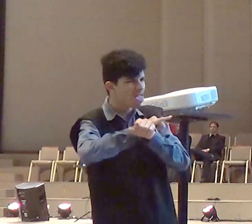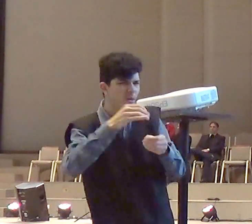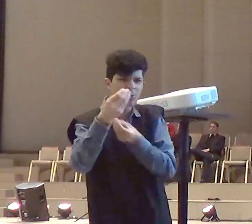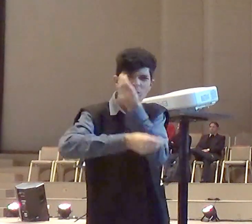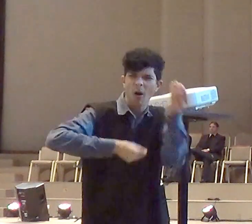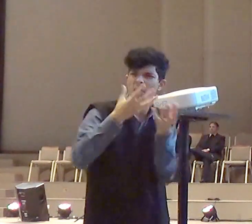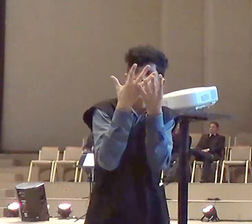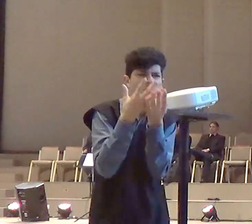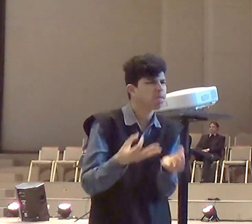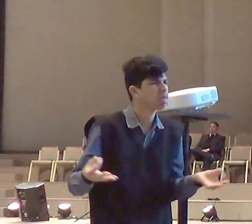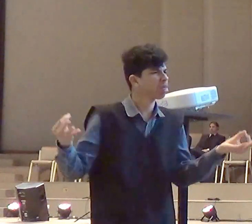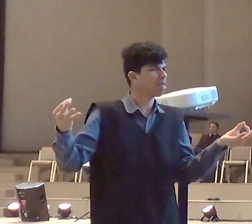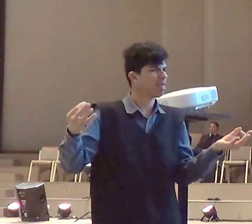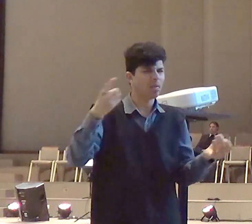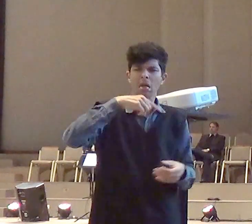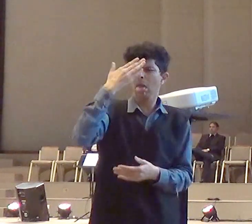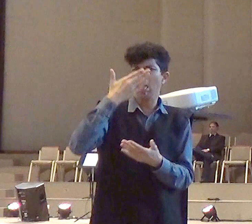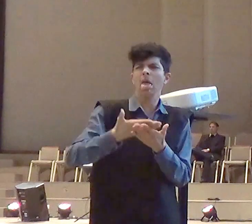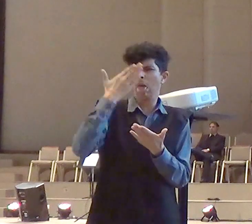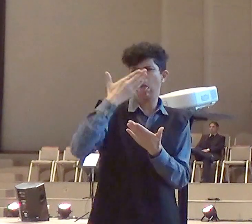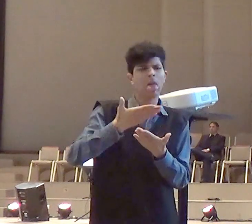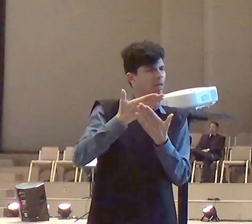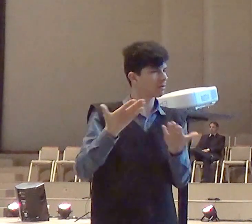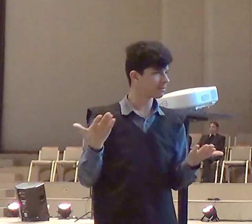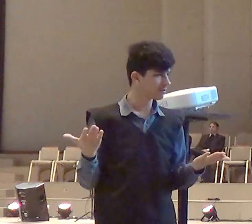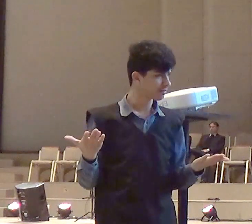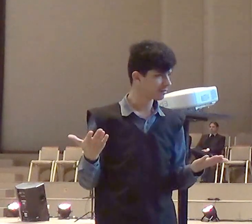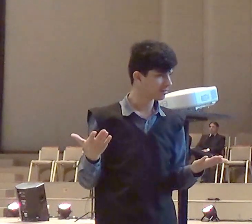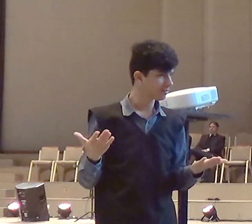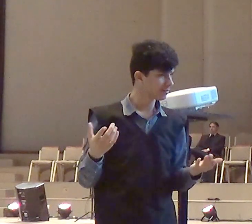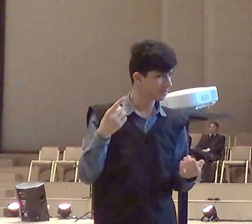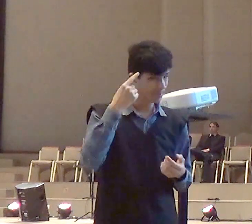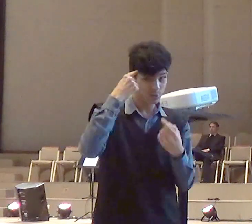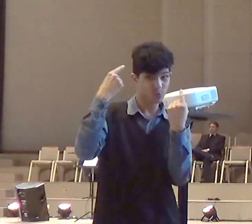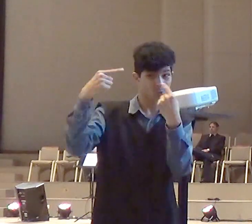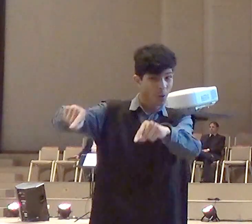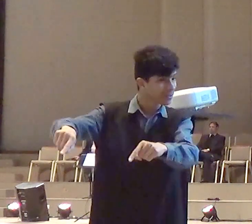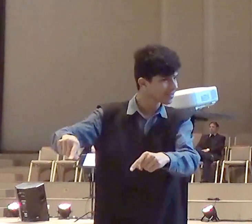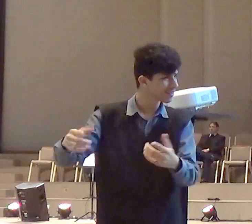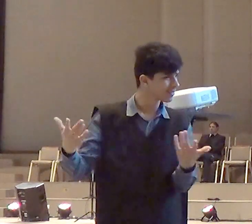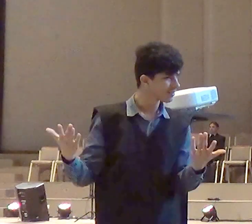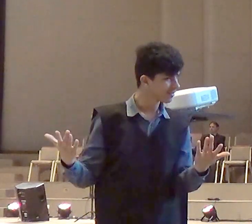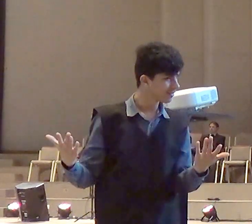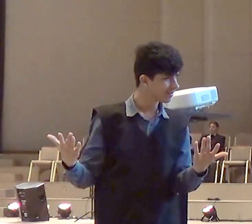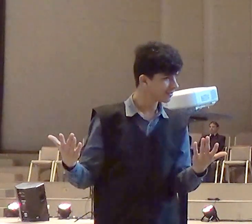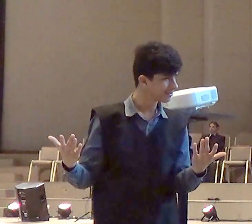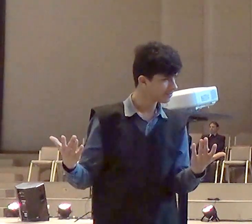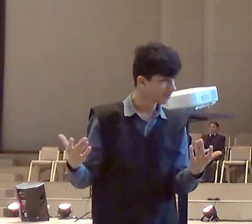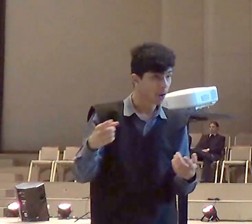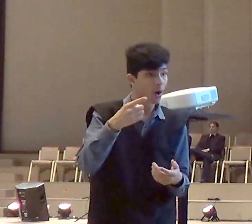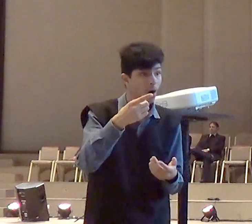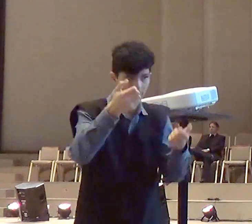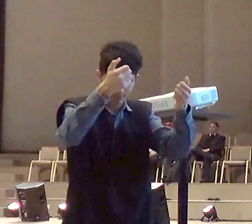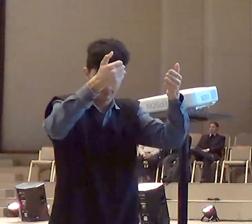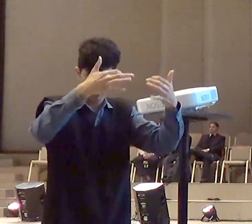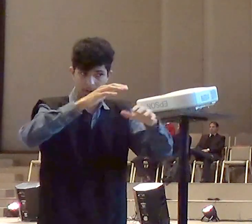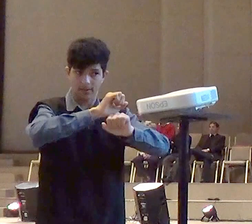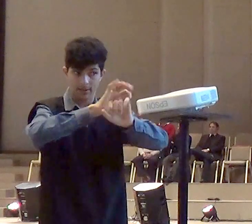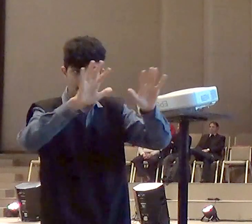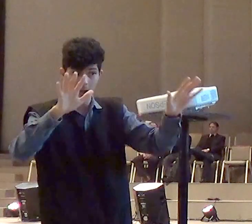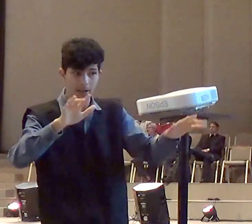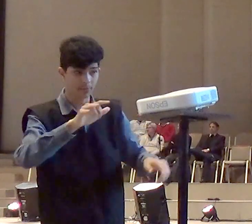está usando a fé para nos controlar preciso que você entenda o que está acontecendo coré